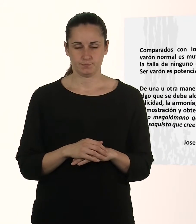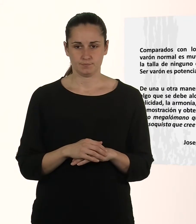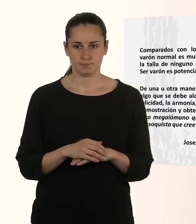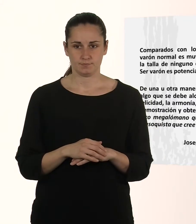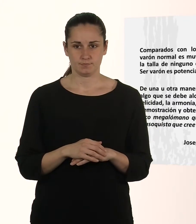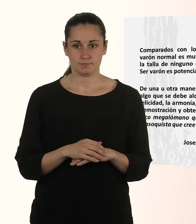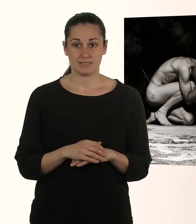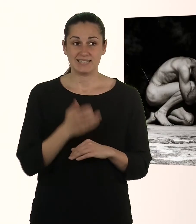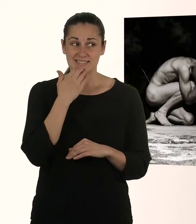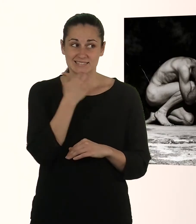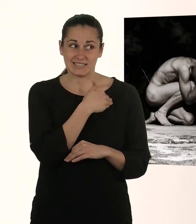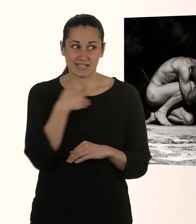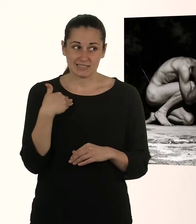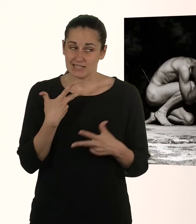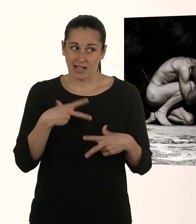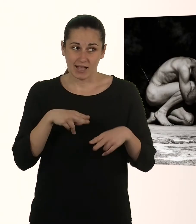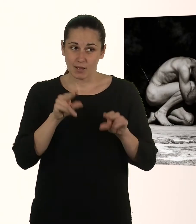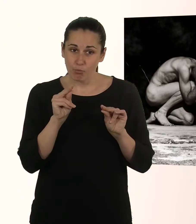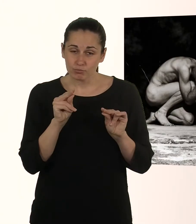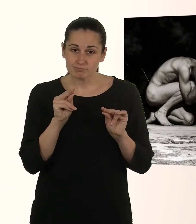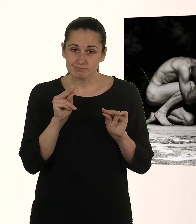Y si queréis, acabo ahí.